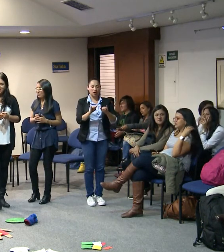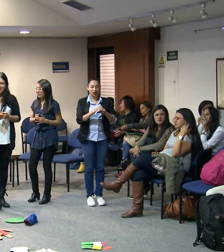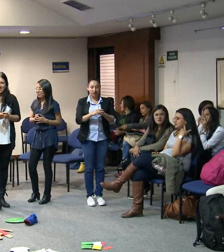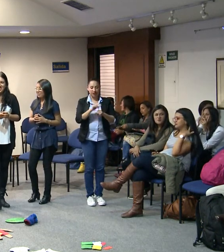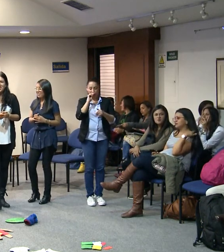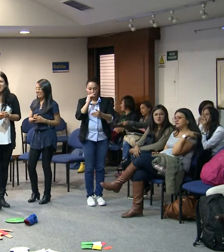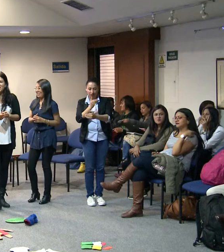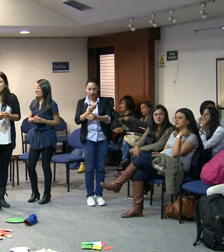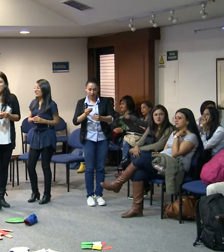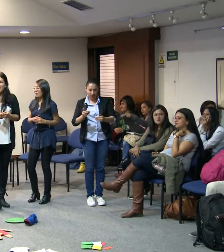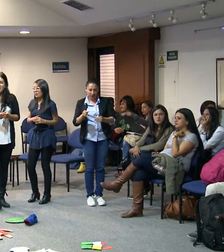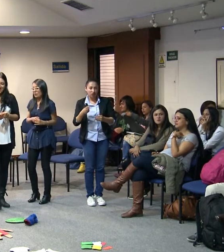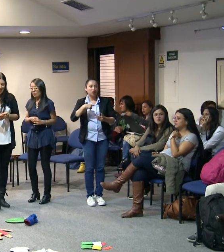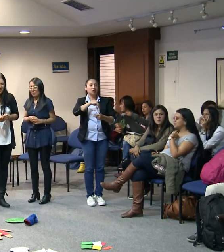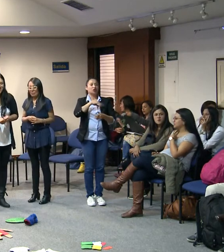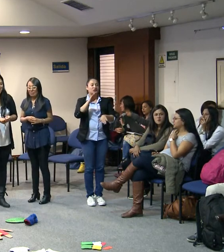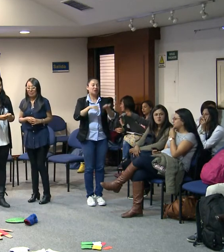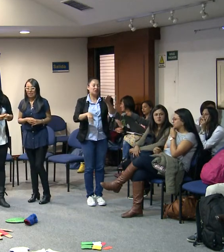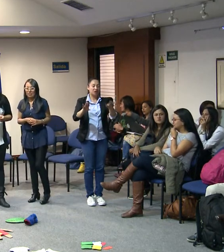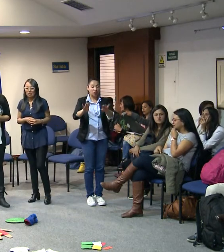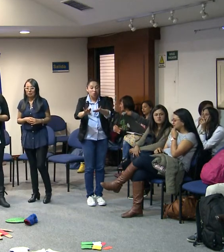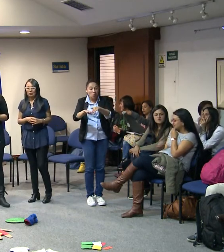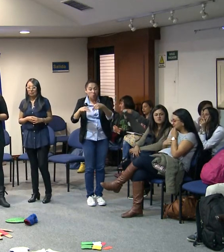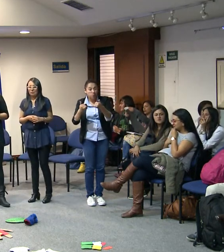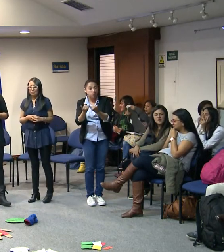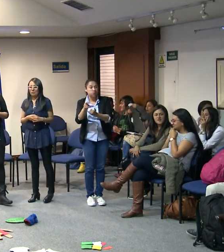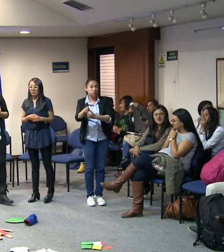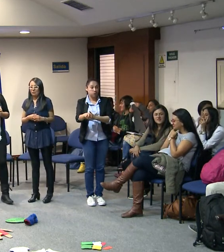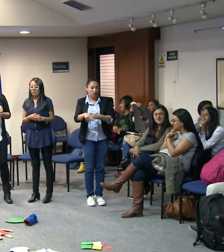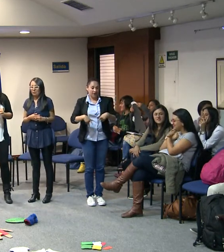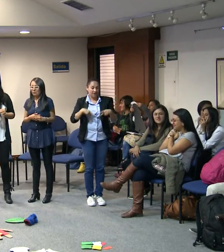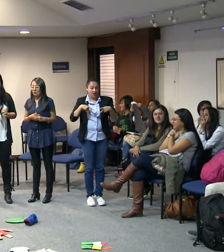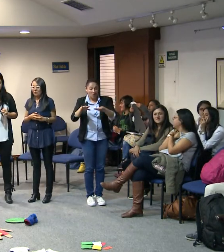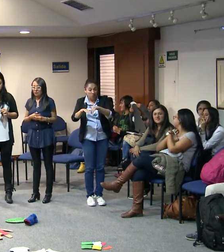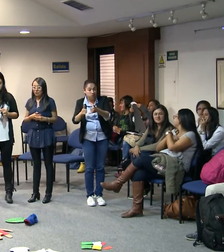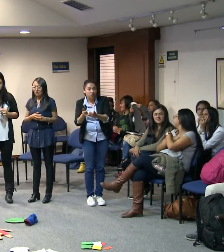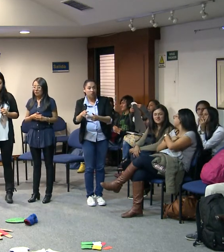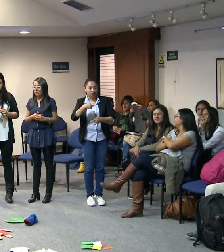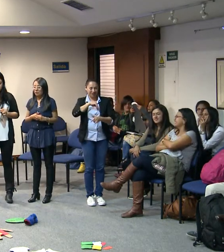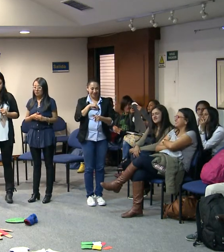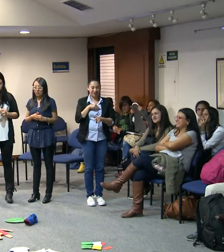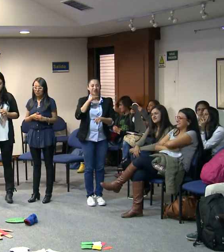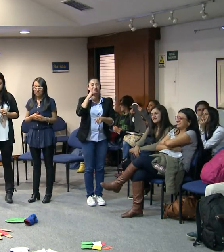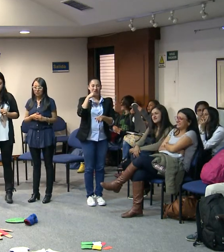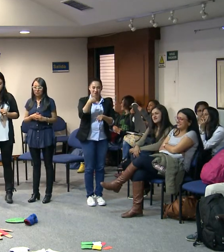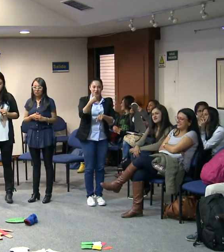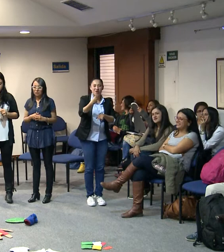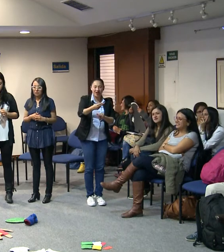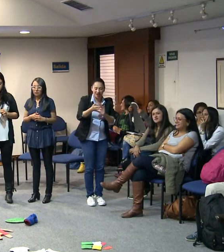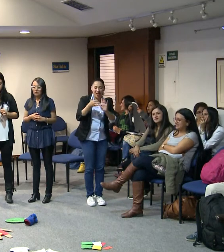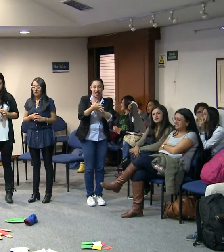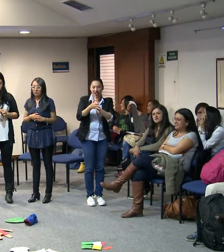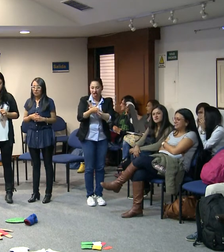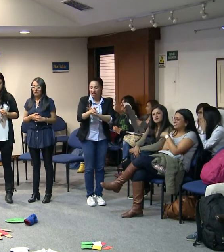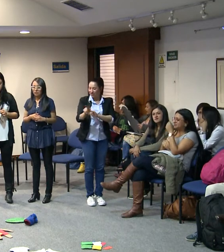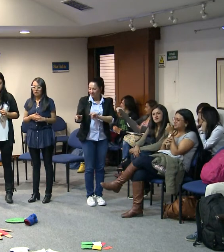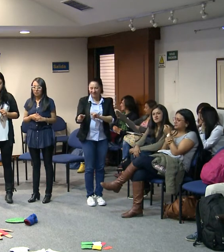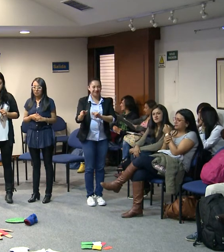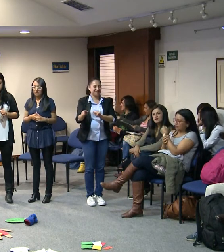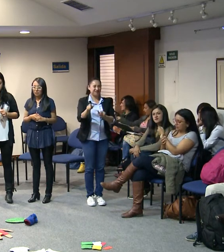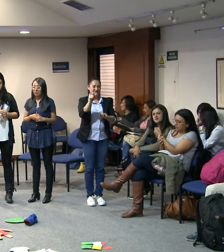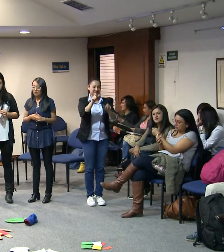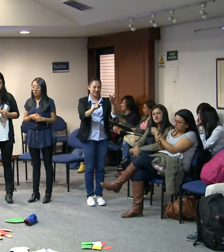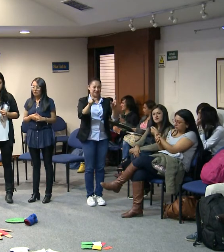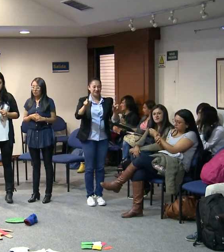Entonces, nosotros lo hicimos más real, por eso muchos de los personajes de nosotros, cuando nosotros narrábamos los cuentos,